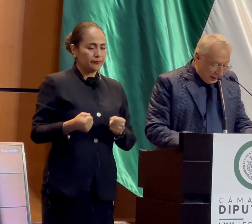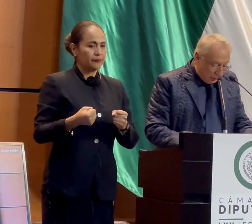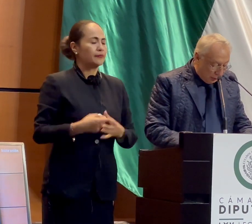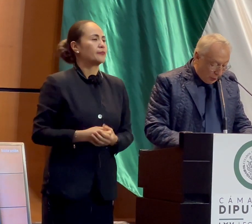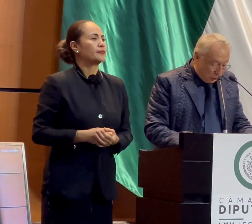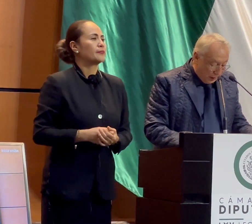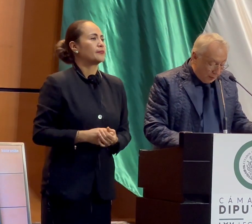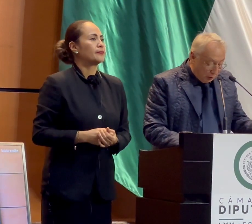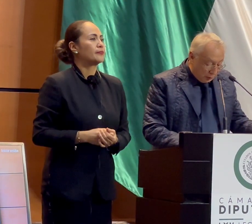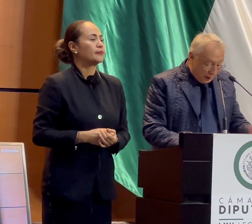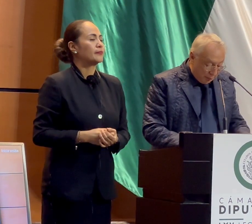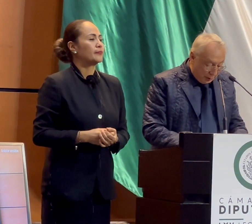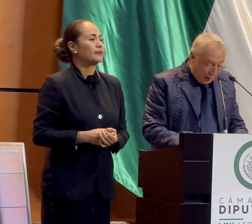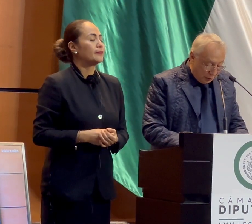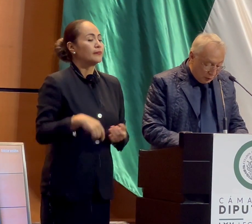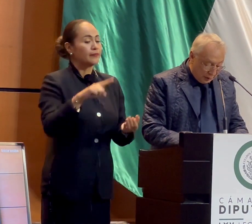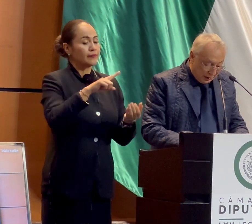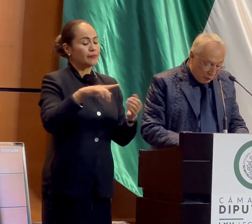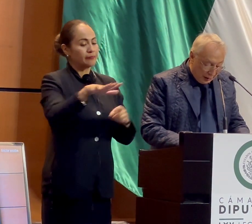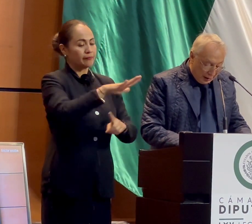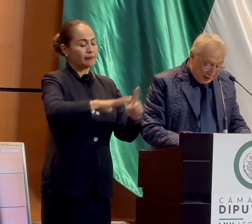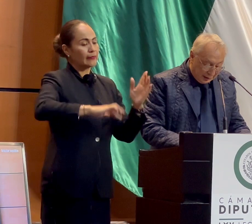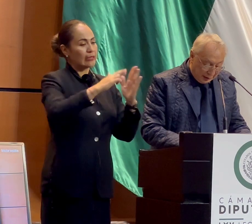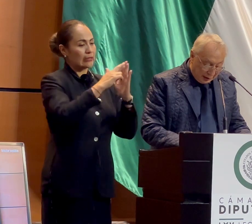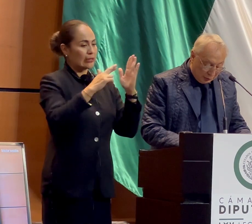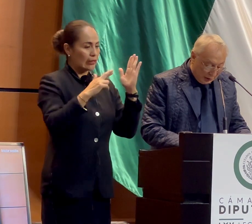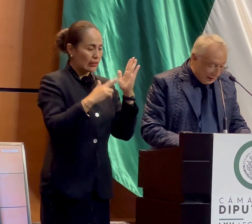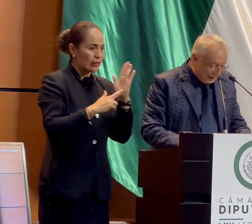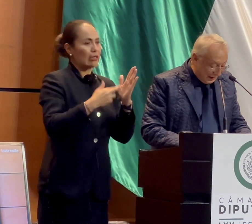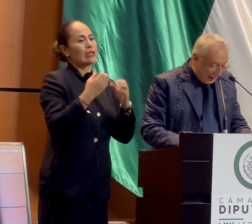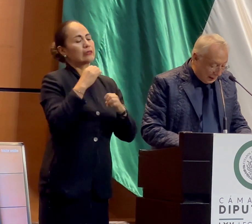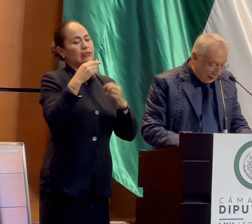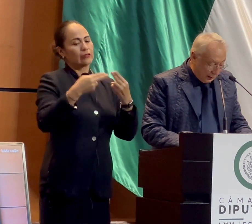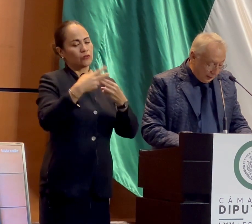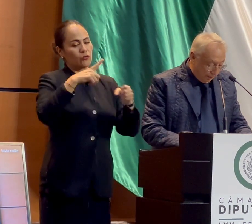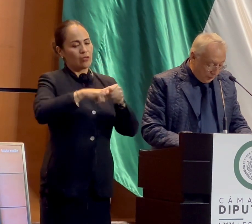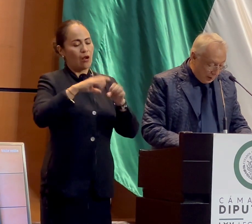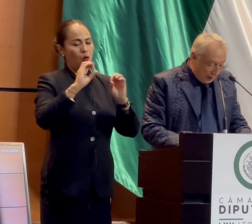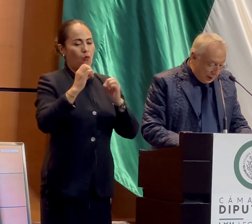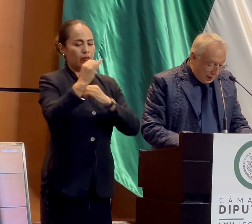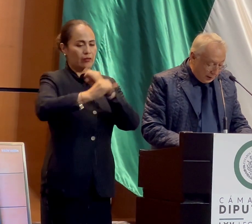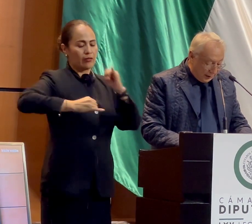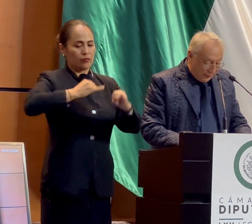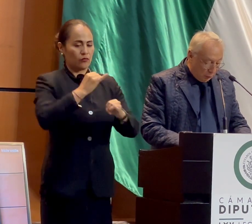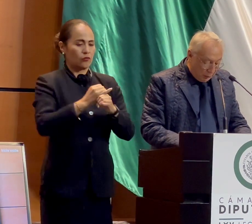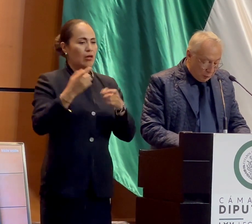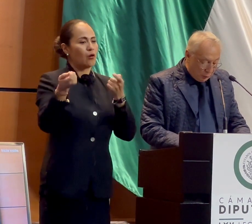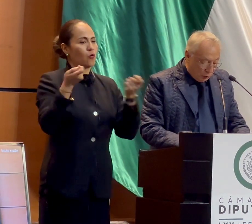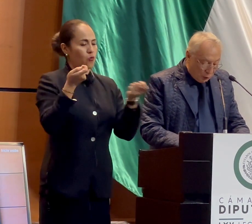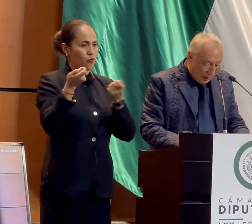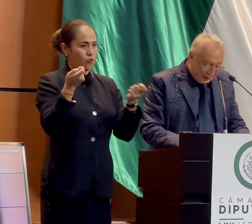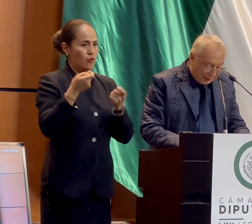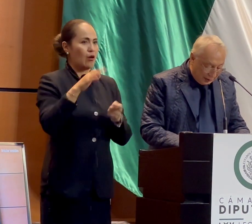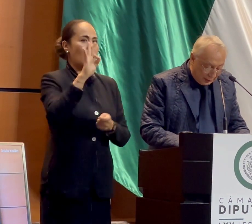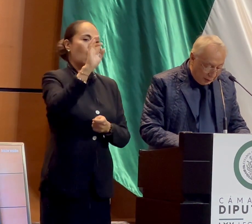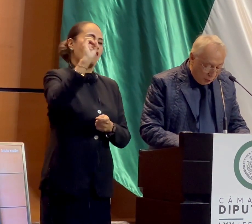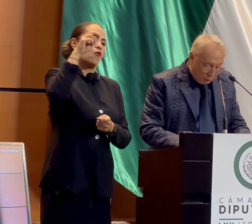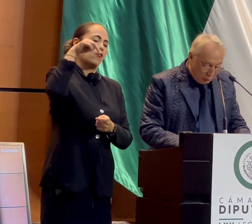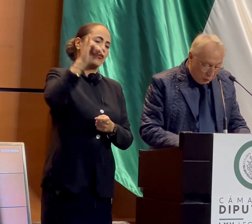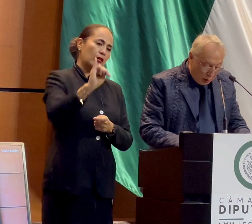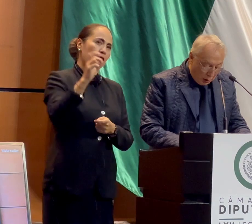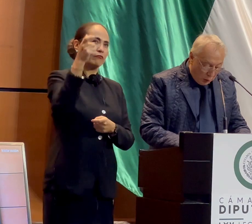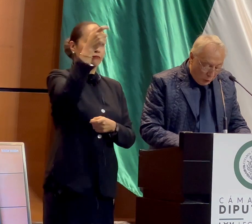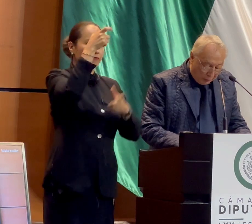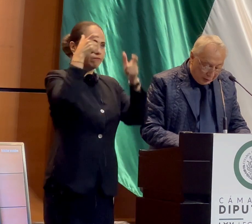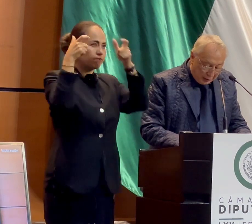dentro de los parámetros reglamentarios nacionales e internacionales que la rigen. Este fenómeno no hace